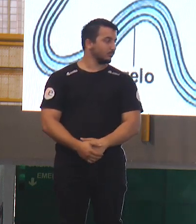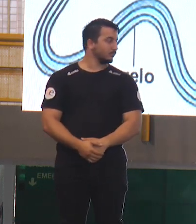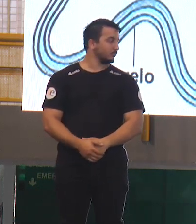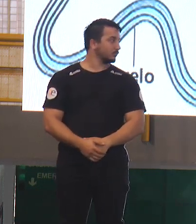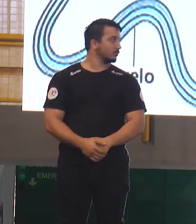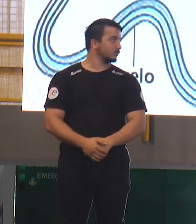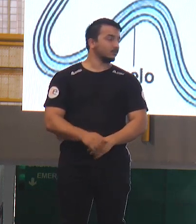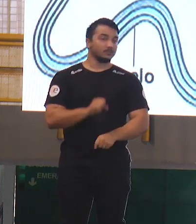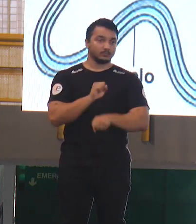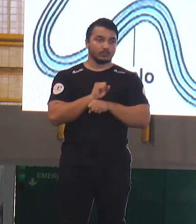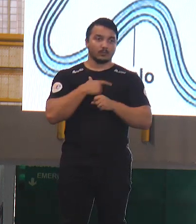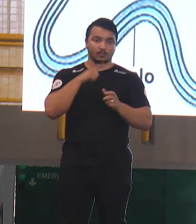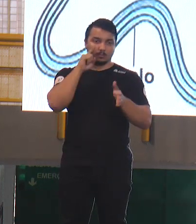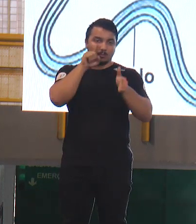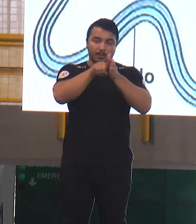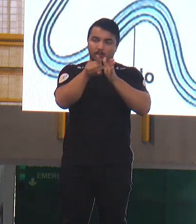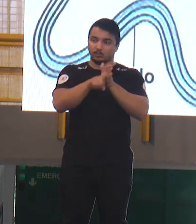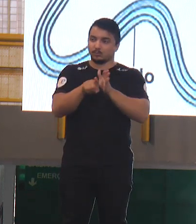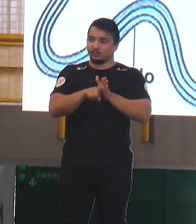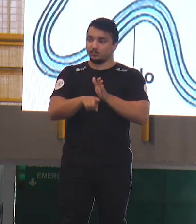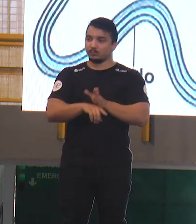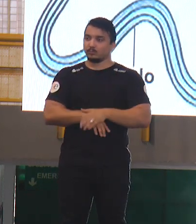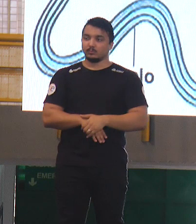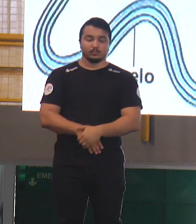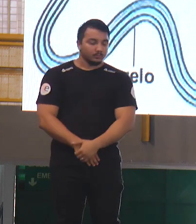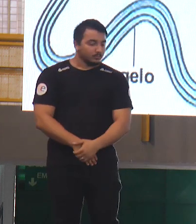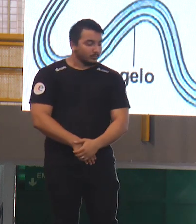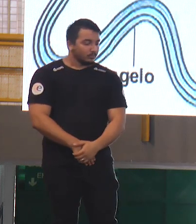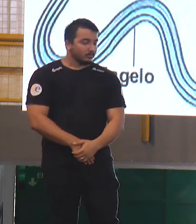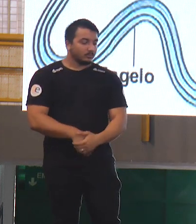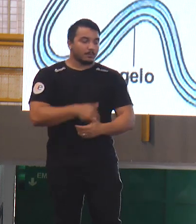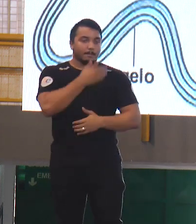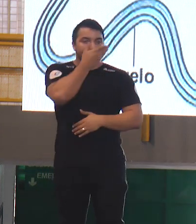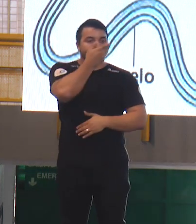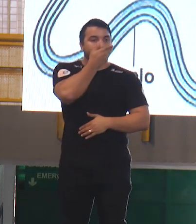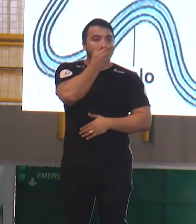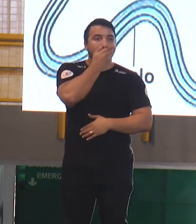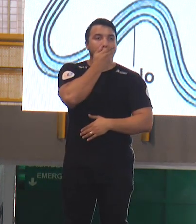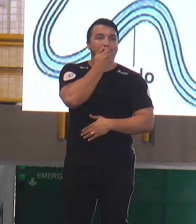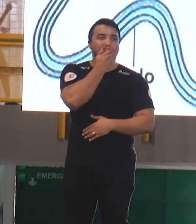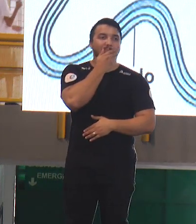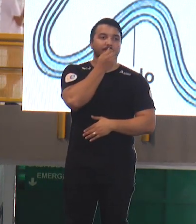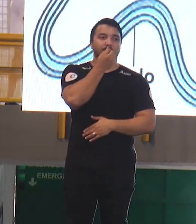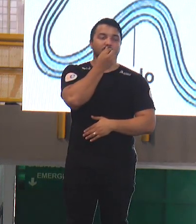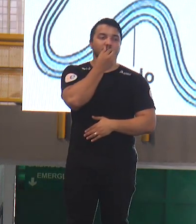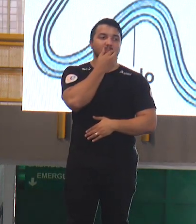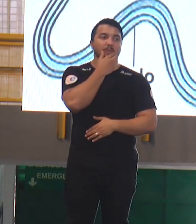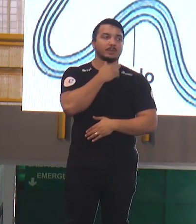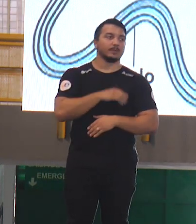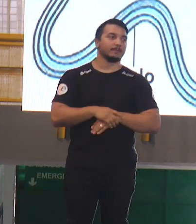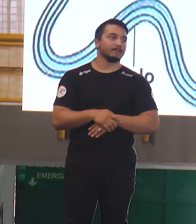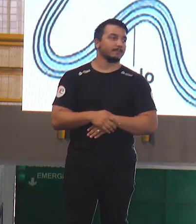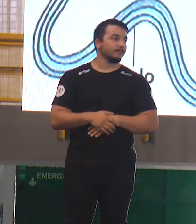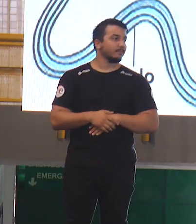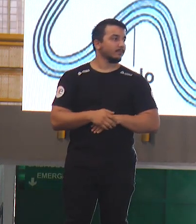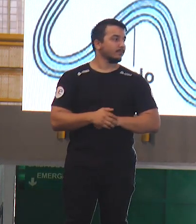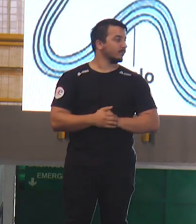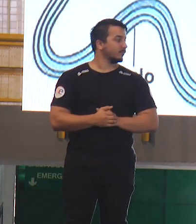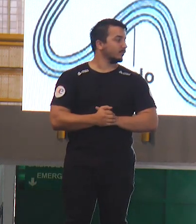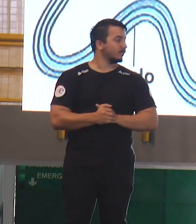ver as perguntas de vocês, tá? Para a gente começar o processo. Professor, socorro, né?